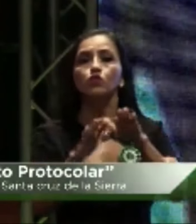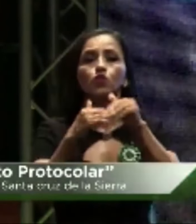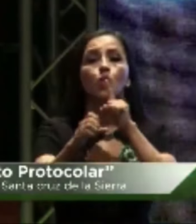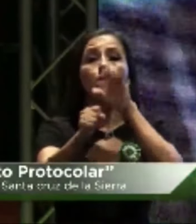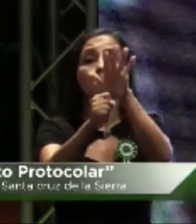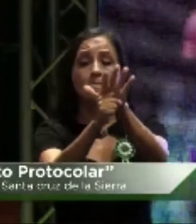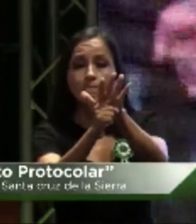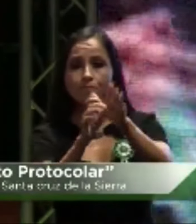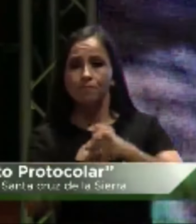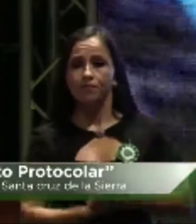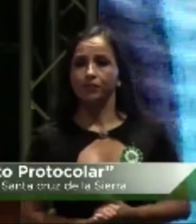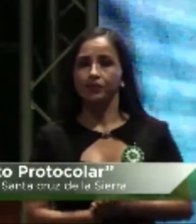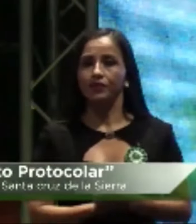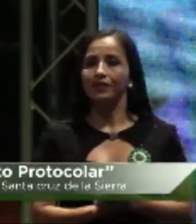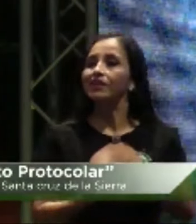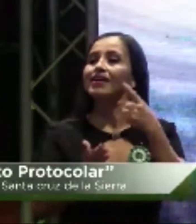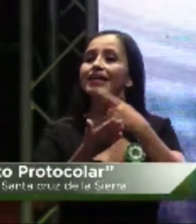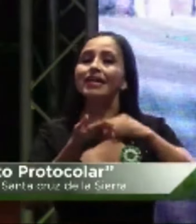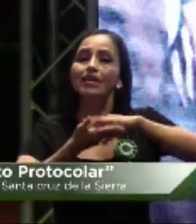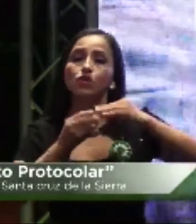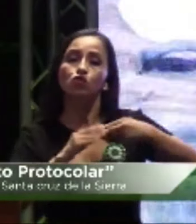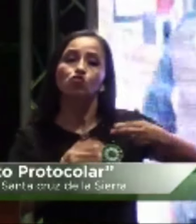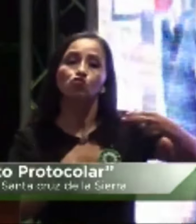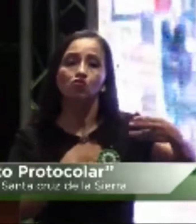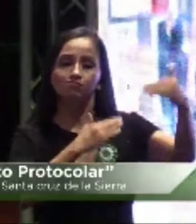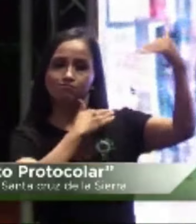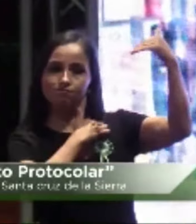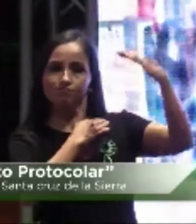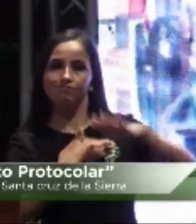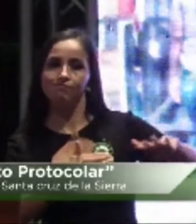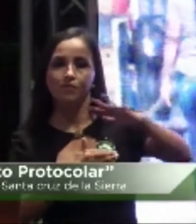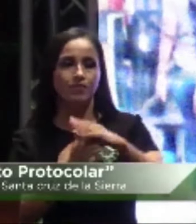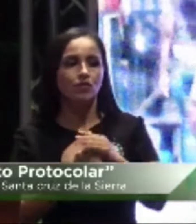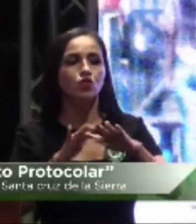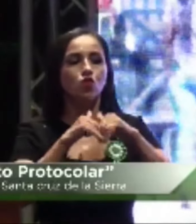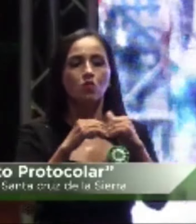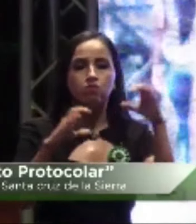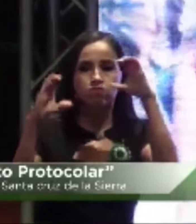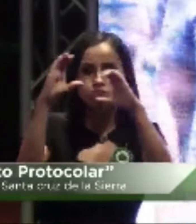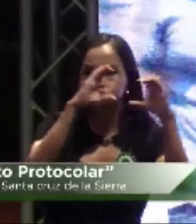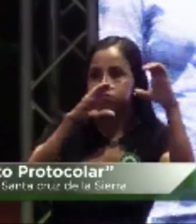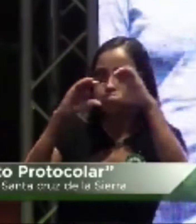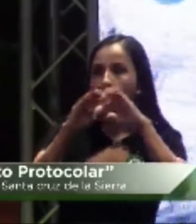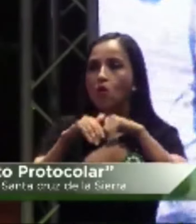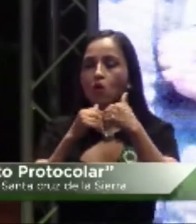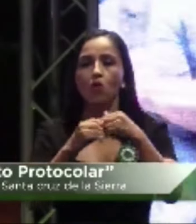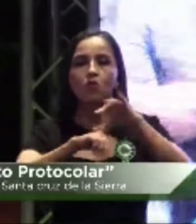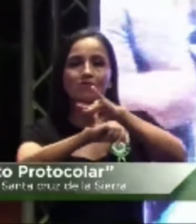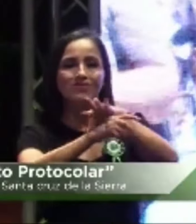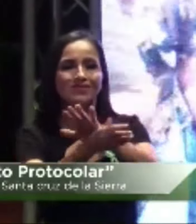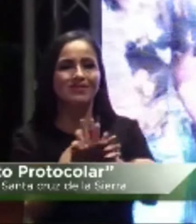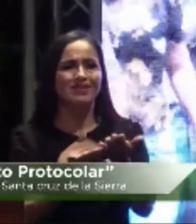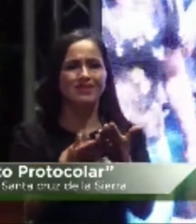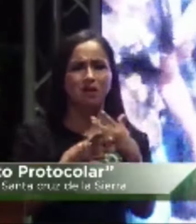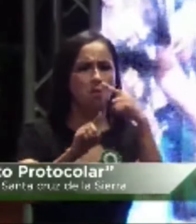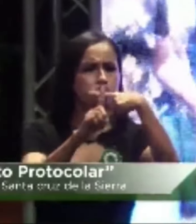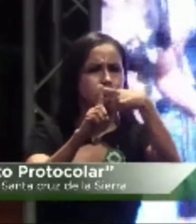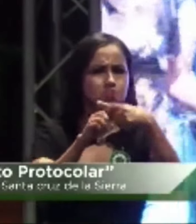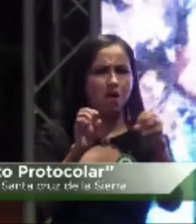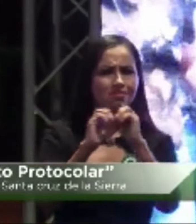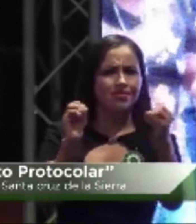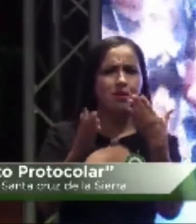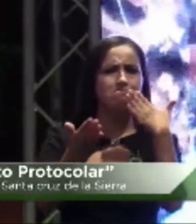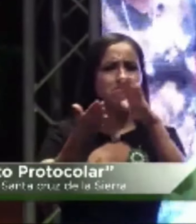comprometida, como es la historia de los cruceños, desde la búsqueda de esa tierra sin mal. A